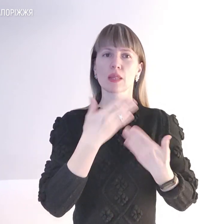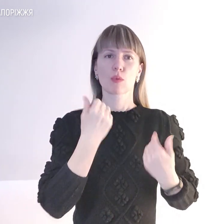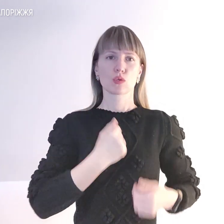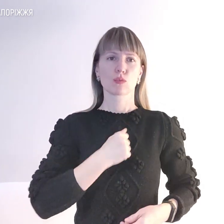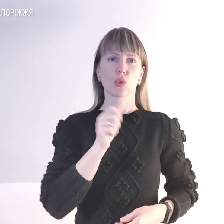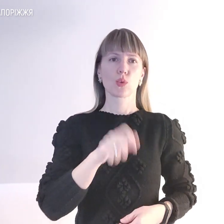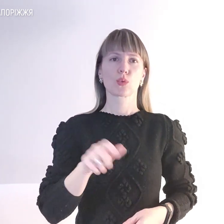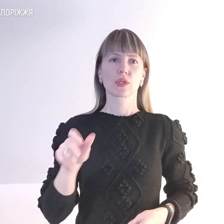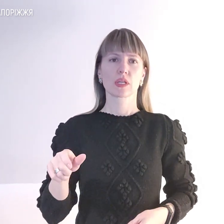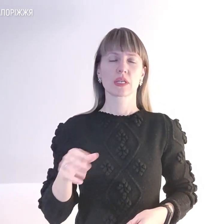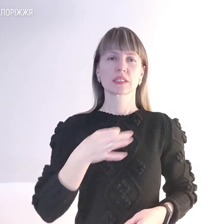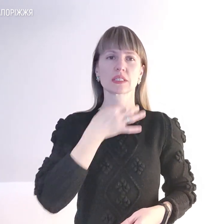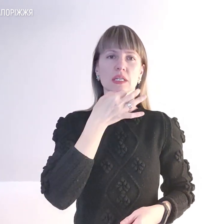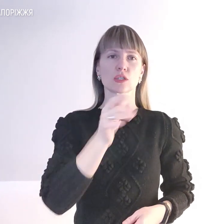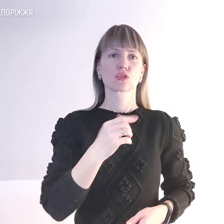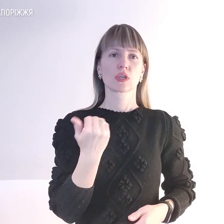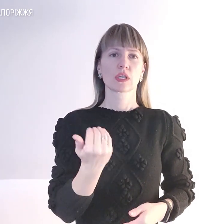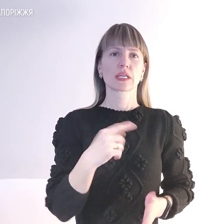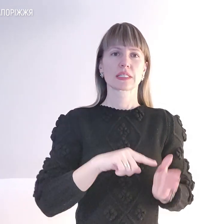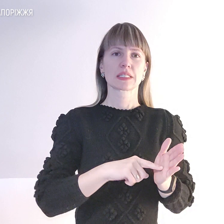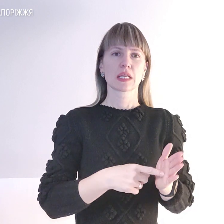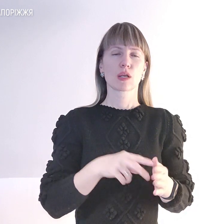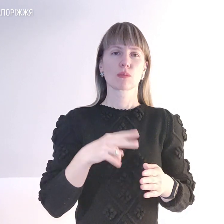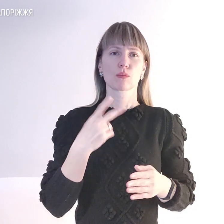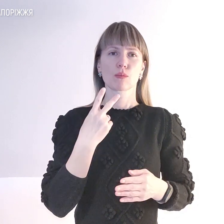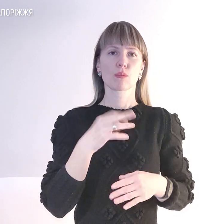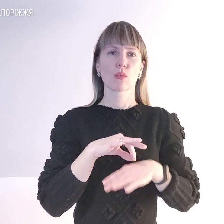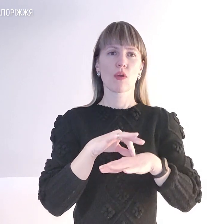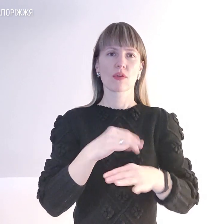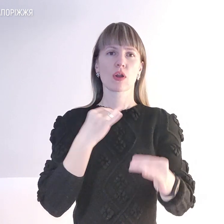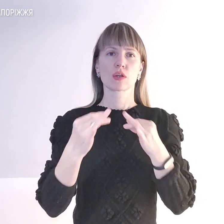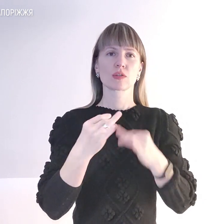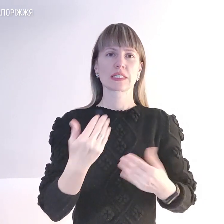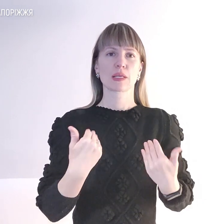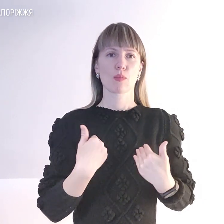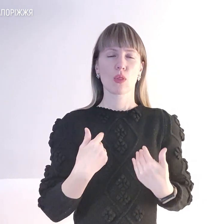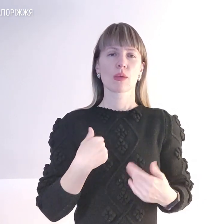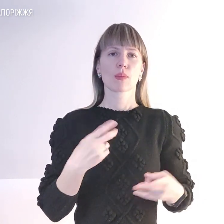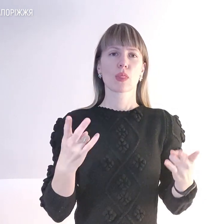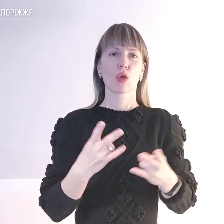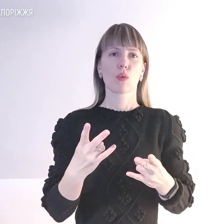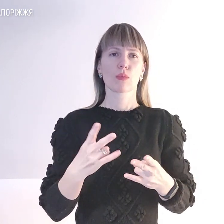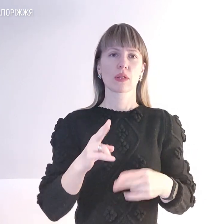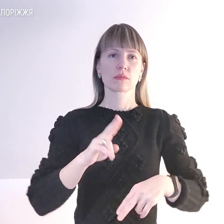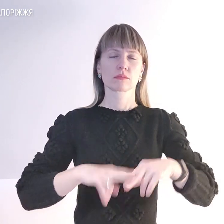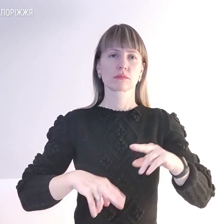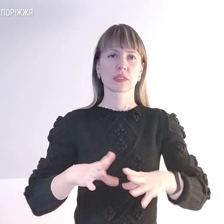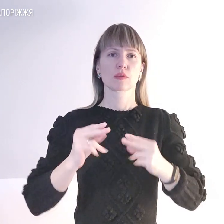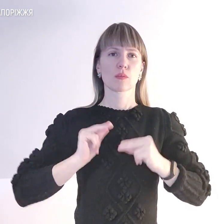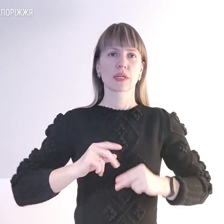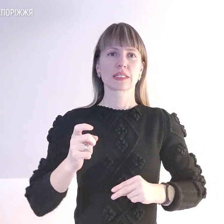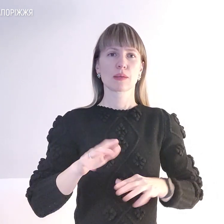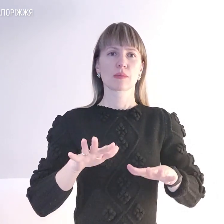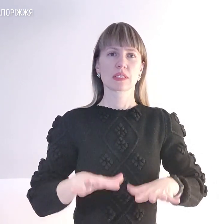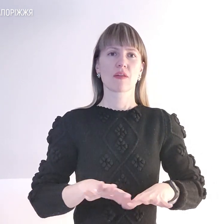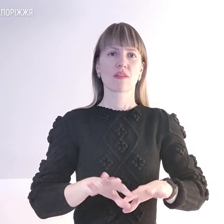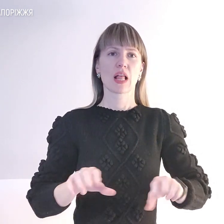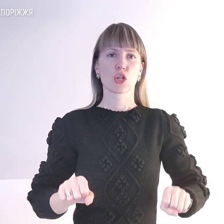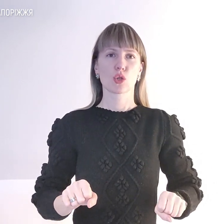людей. Сказали, що їхня мета – провести розмову зі мною і їм необхідно вибудувати співпрацю з місцевою владою. Військові